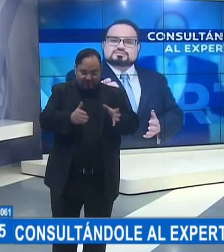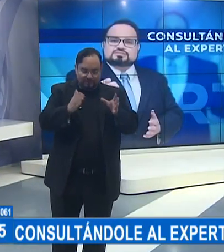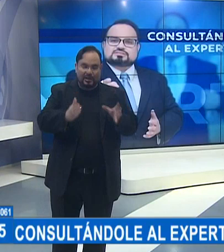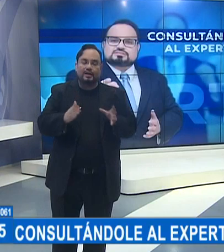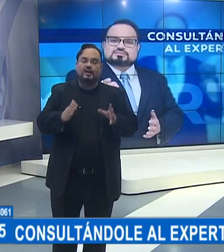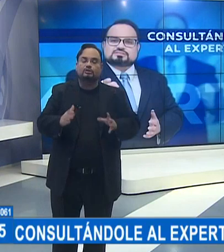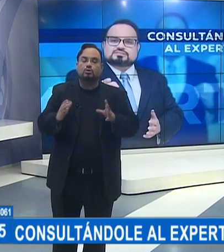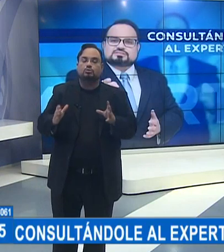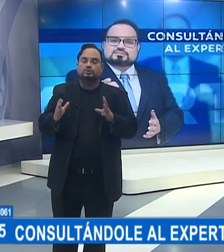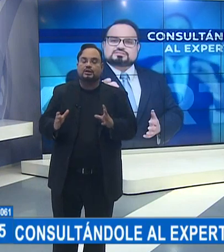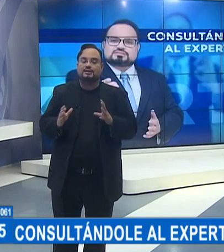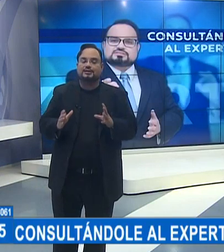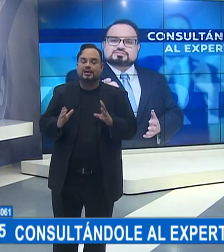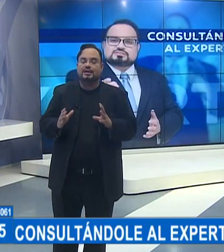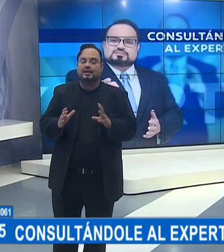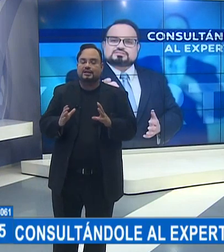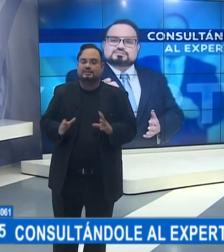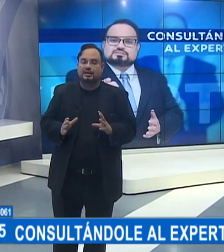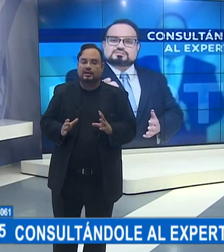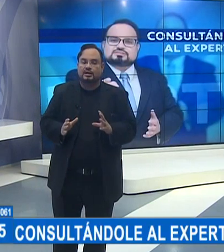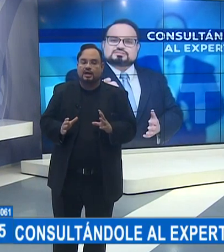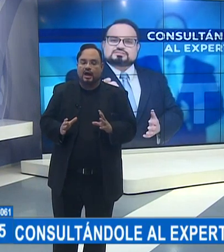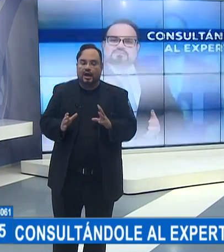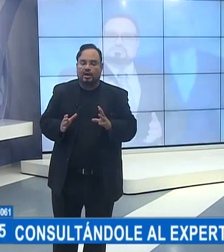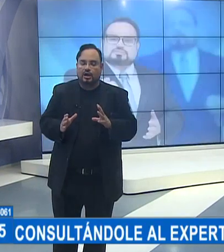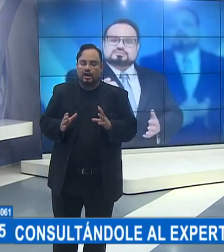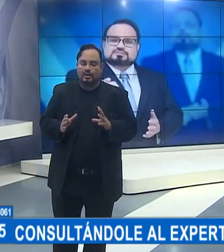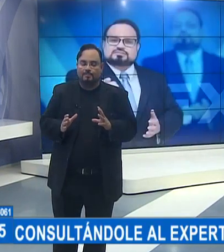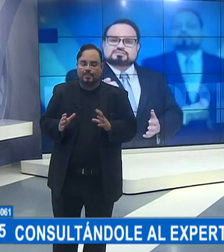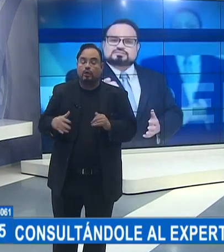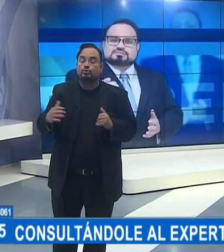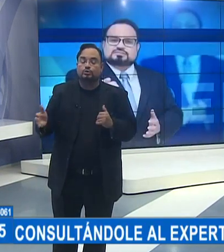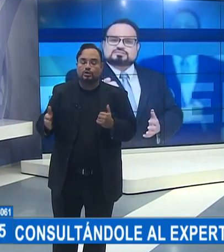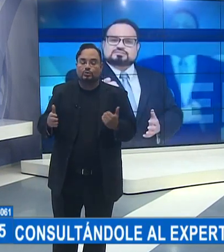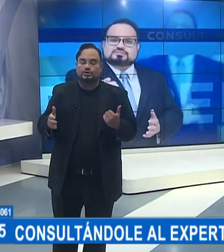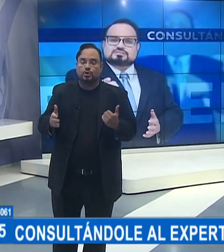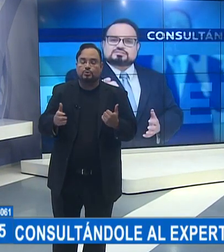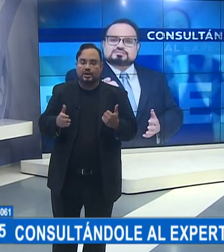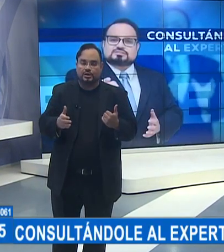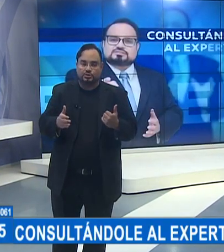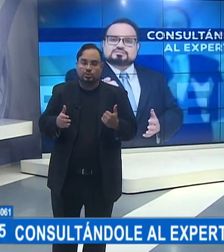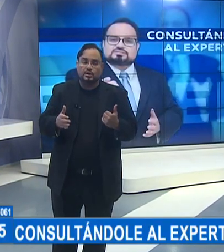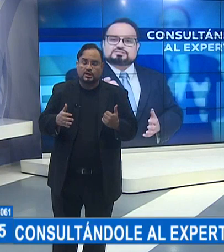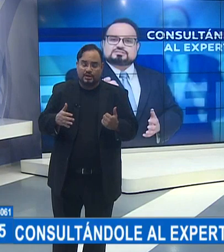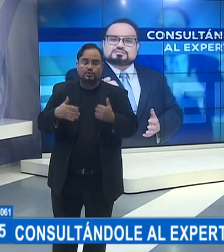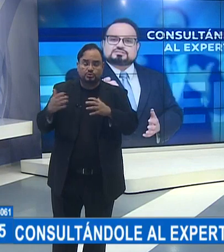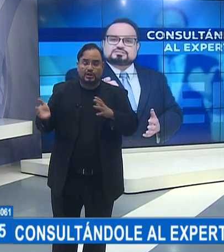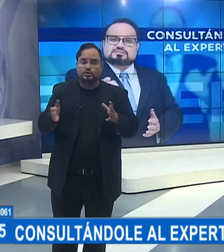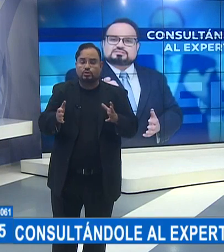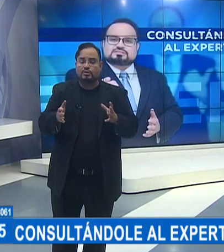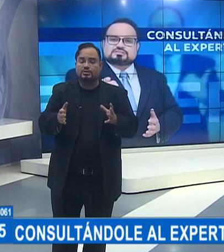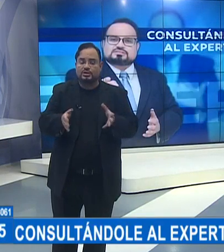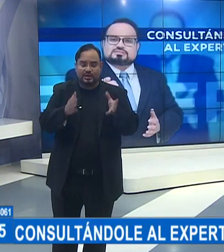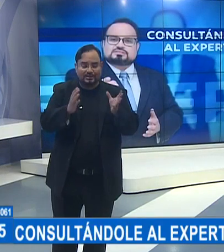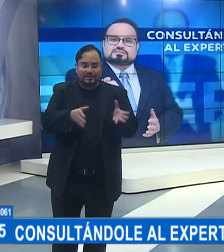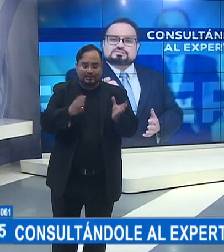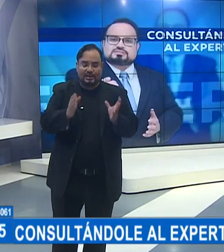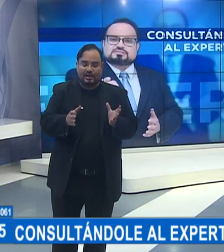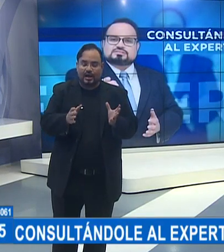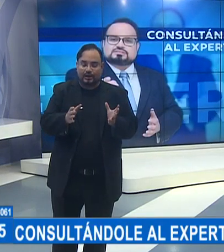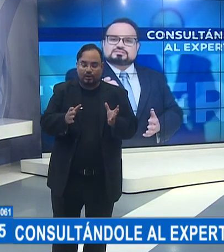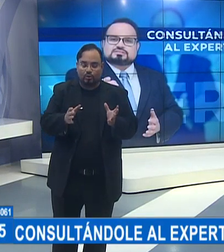entonces determinar qué es lo que ustedes quieren hacer a continuación de eso. Y si ustedes obviamente